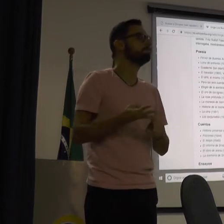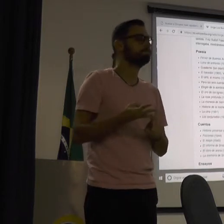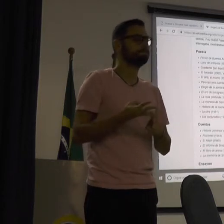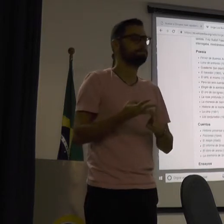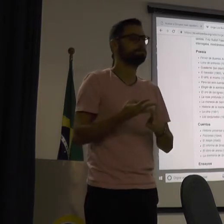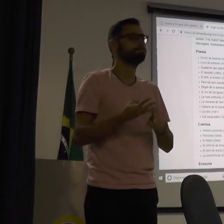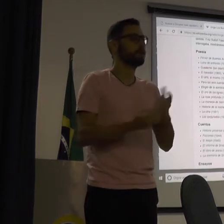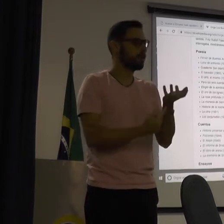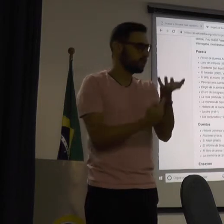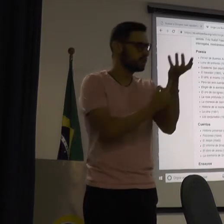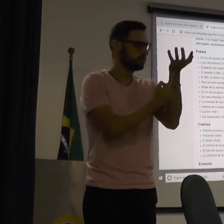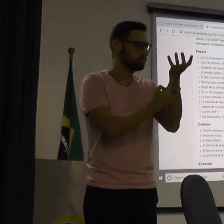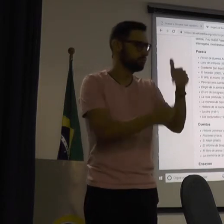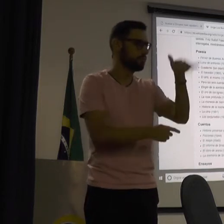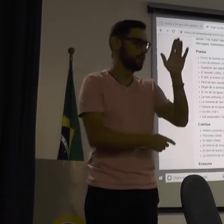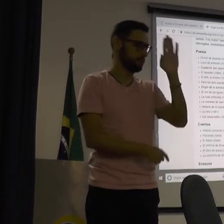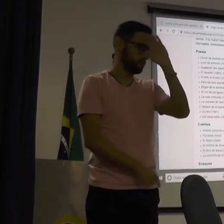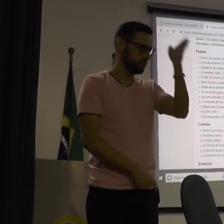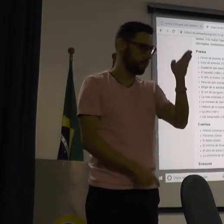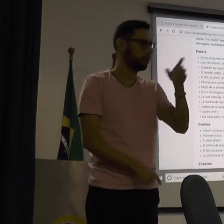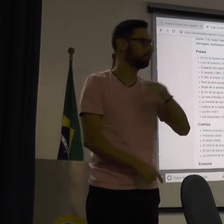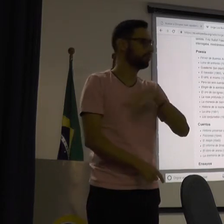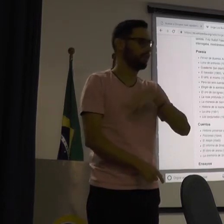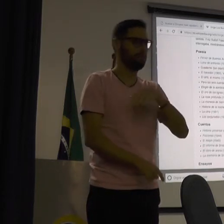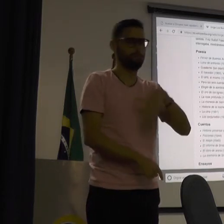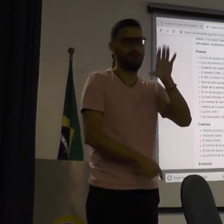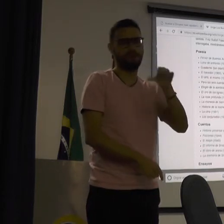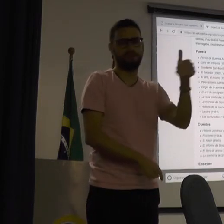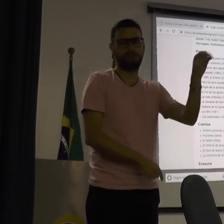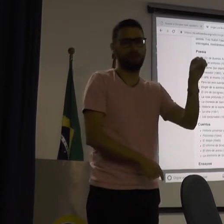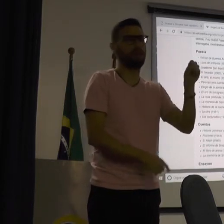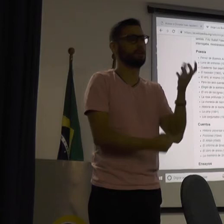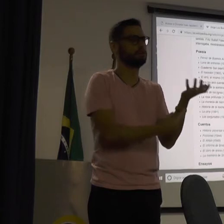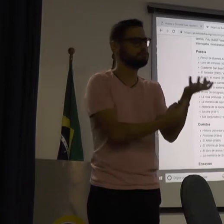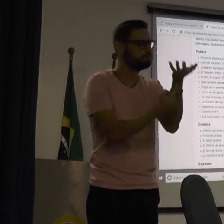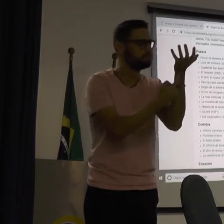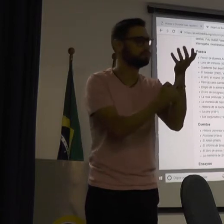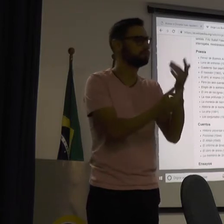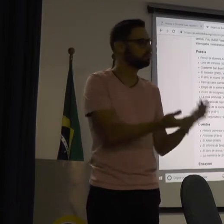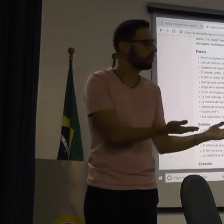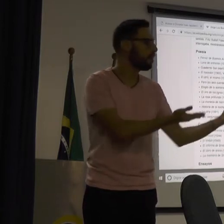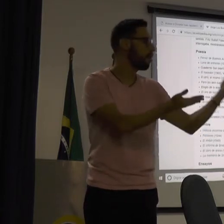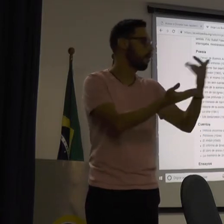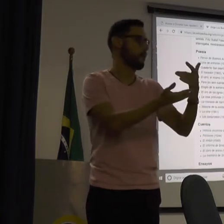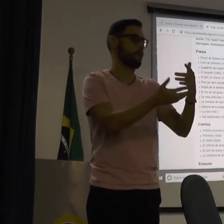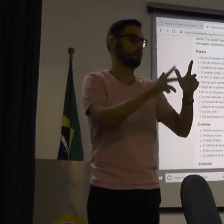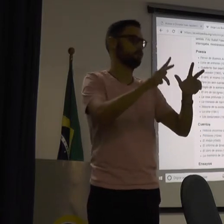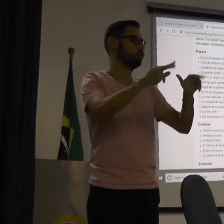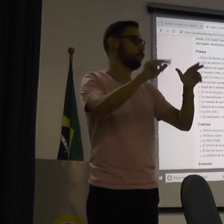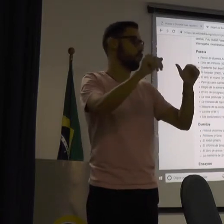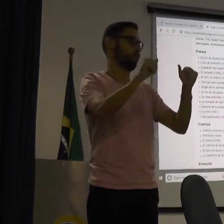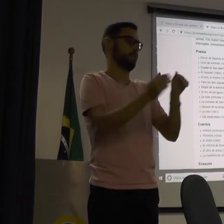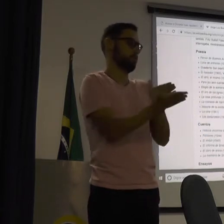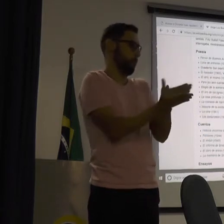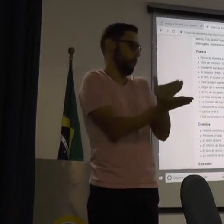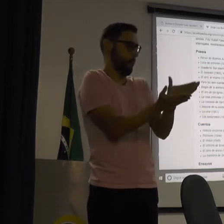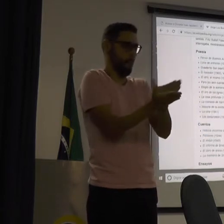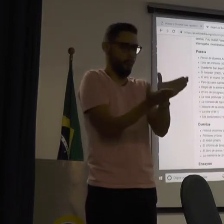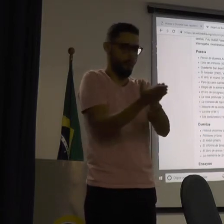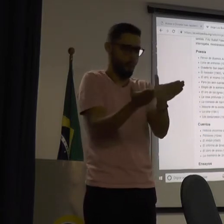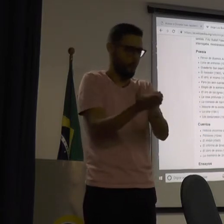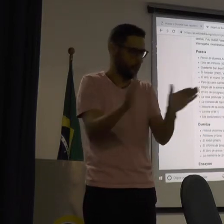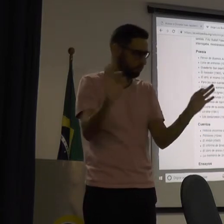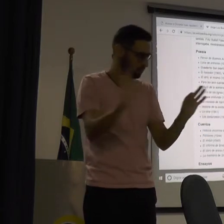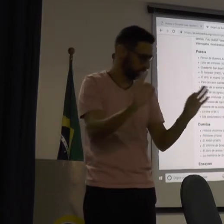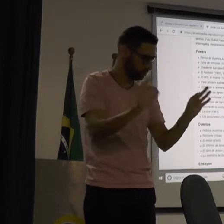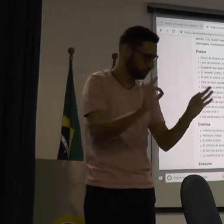principalmente antologias e coleções, ele fez dezenas de antologias, dezenas de antologias que nunca foram editadas, até hoje. Tem dezenas